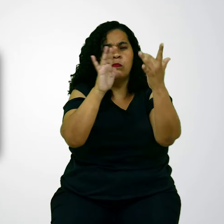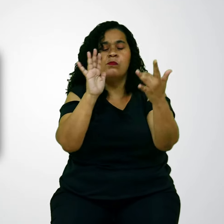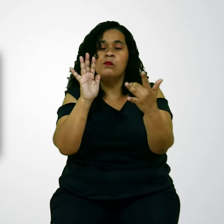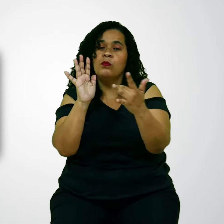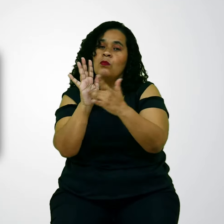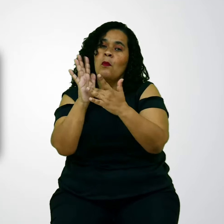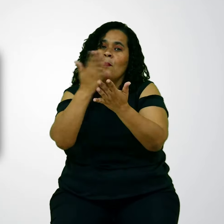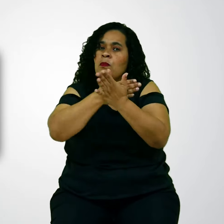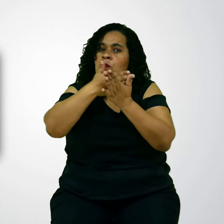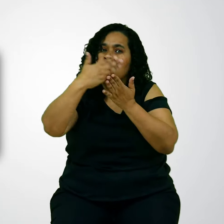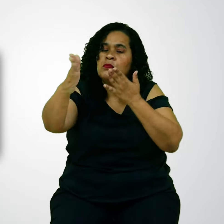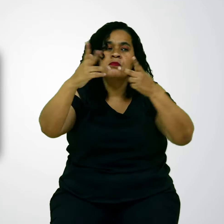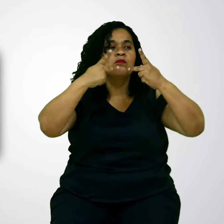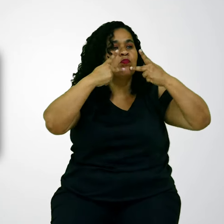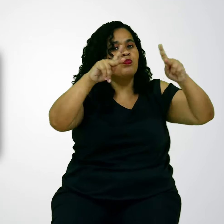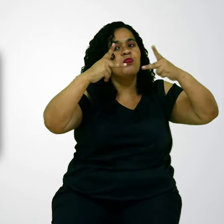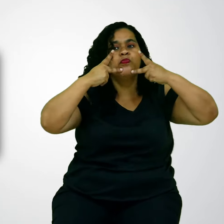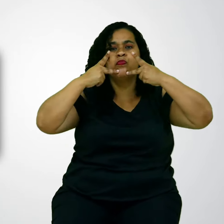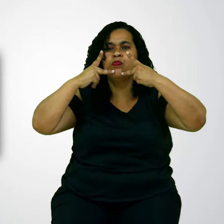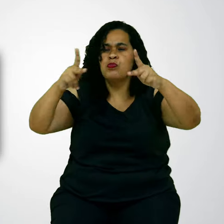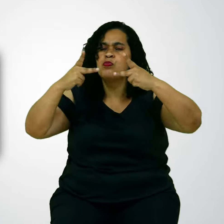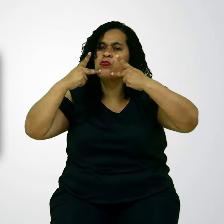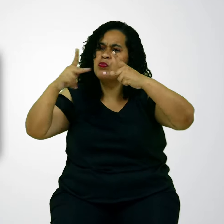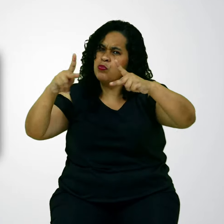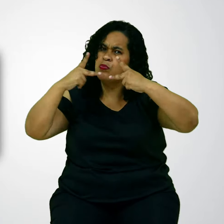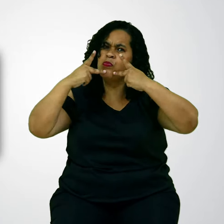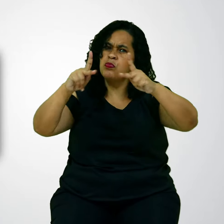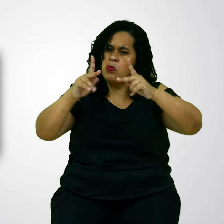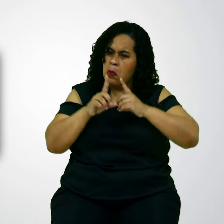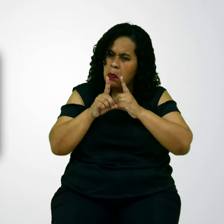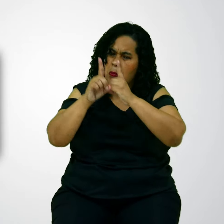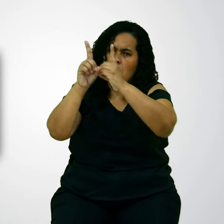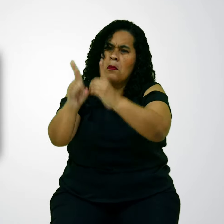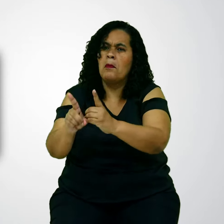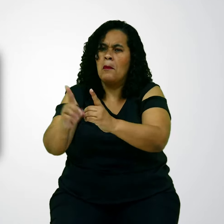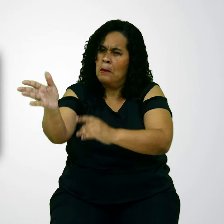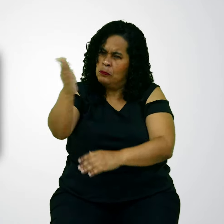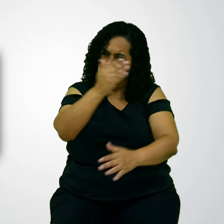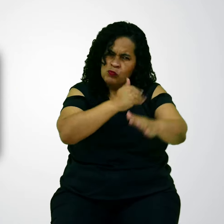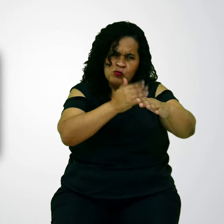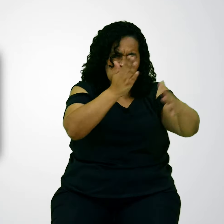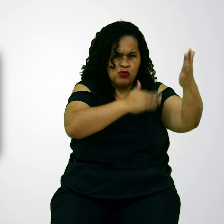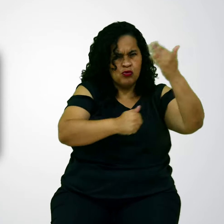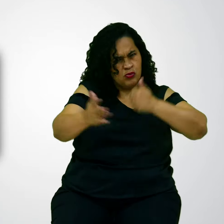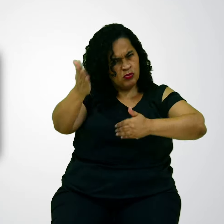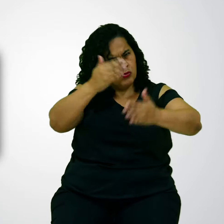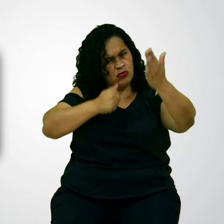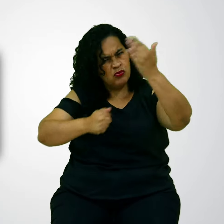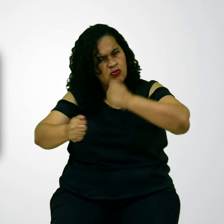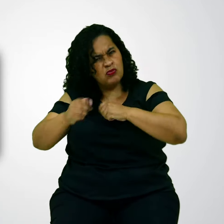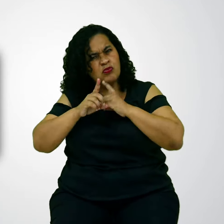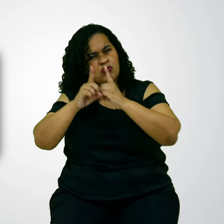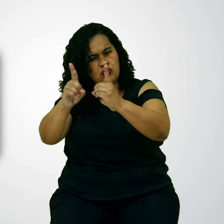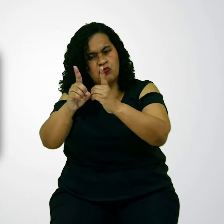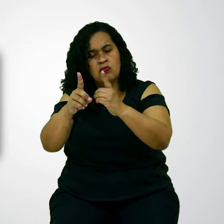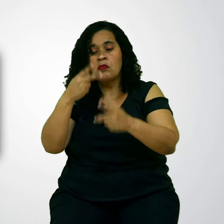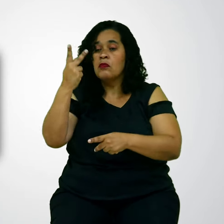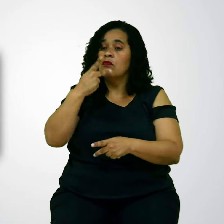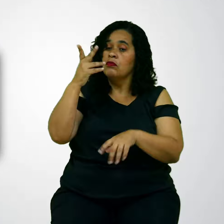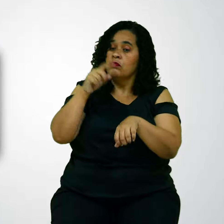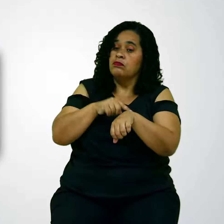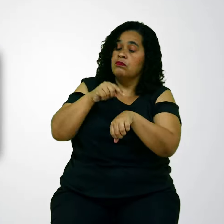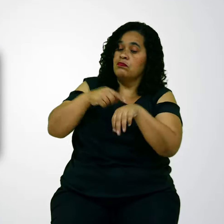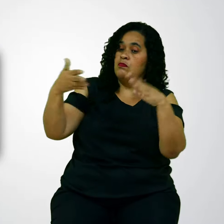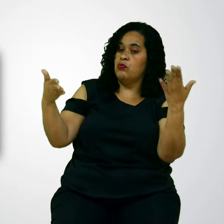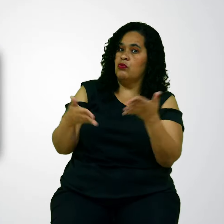ele convoca os primeiros discípulos. E na convocação dos discípulos ele vai dizer assim, olha, o tempo é chegado, dizia